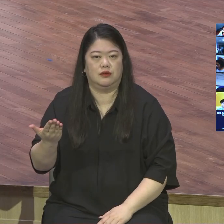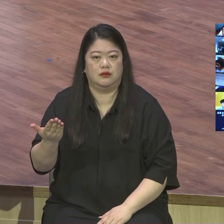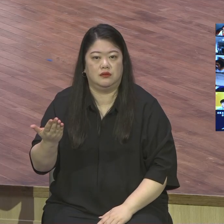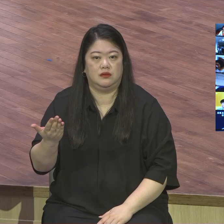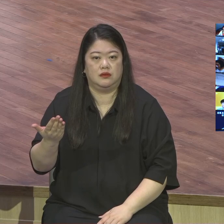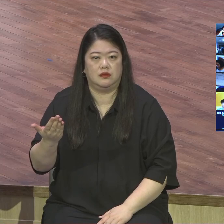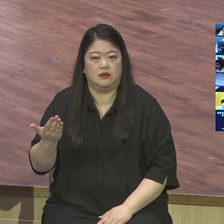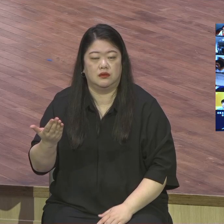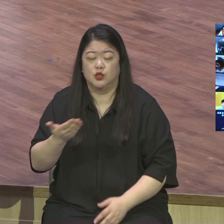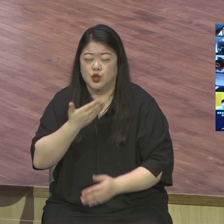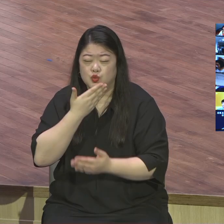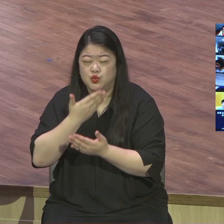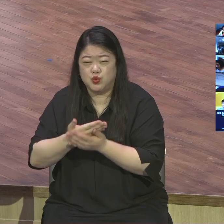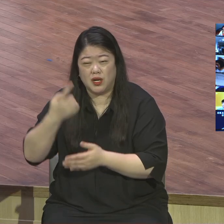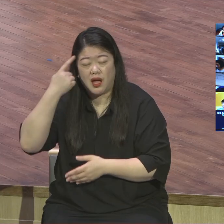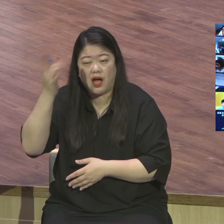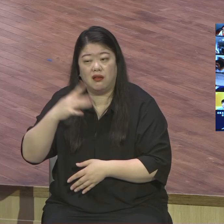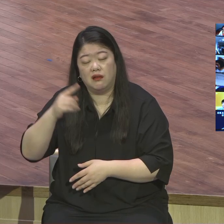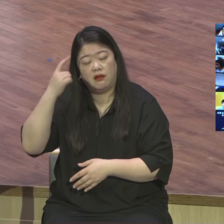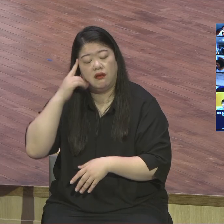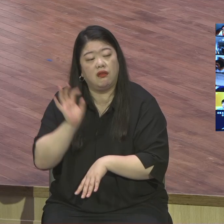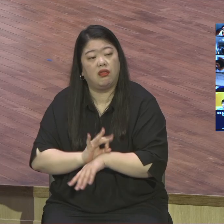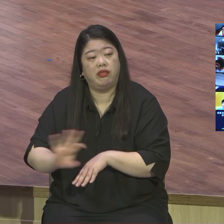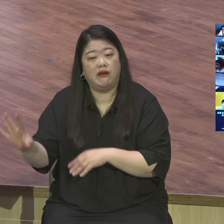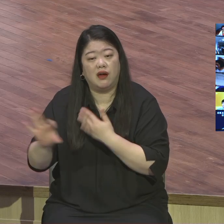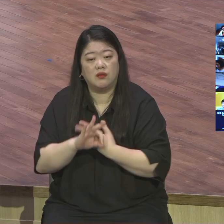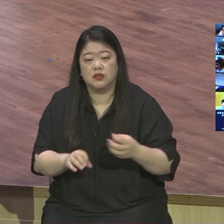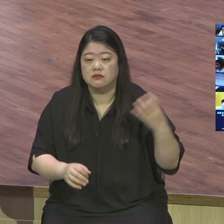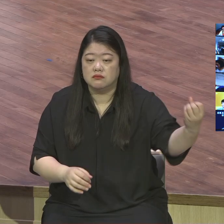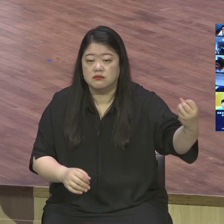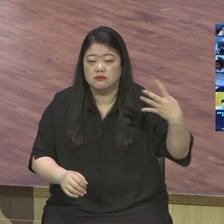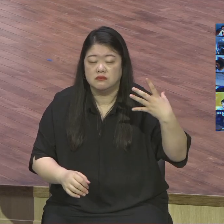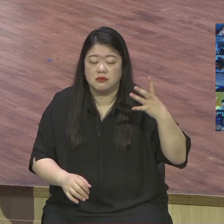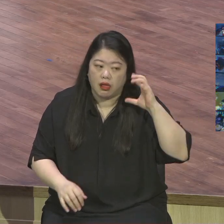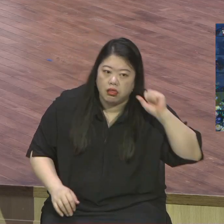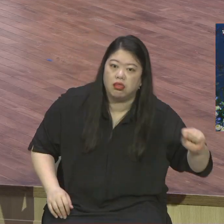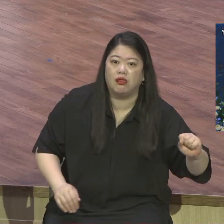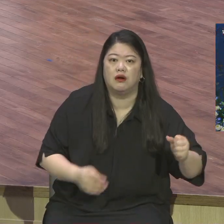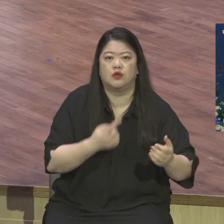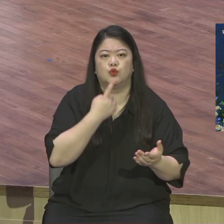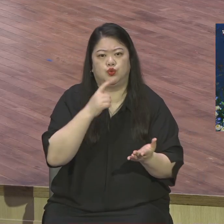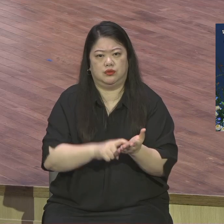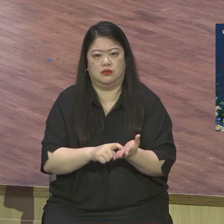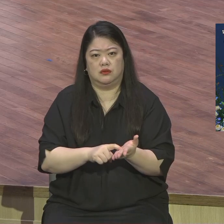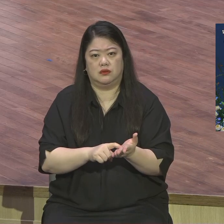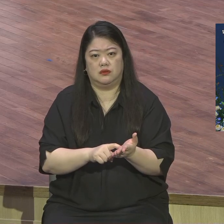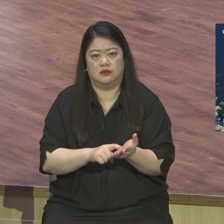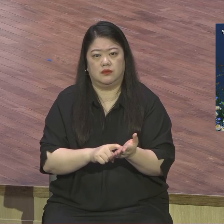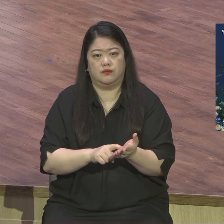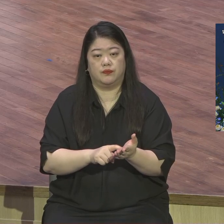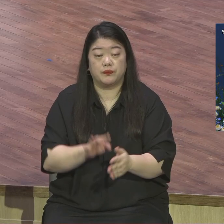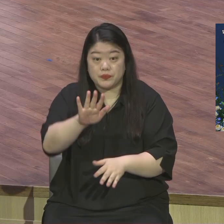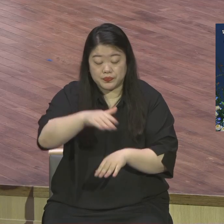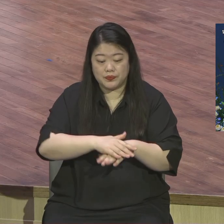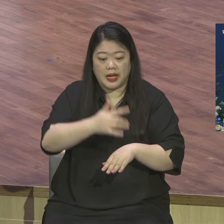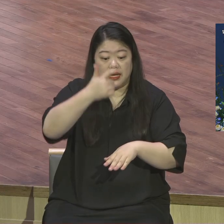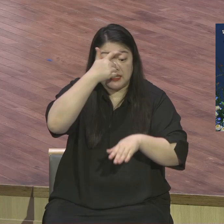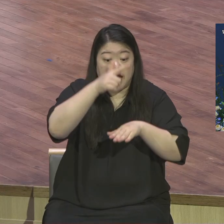중요하게 잡아야 됩니다. 다시 말하면 예배에 성공하는 것 예배 성공이 뭐요? 말씀을 잡는 겁니다.